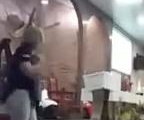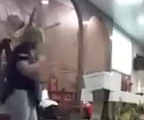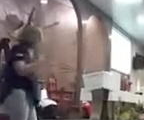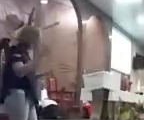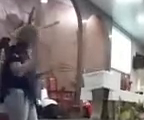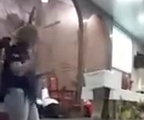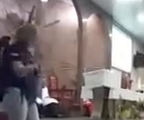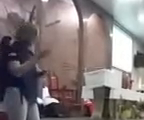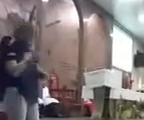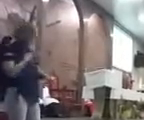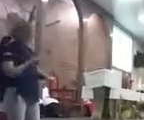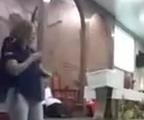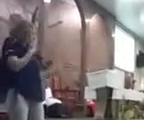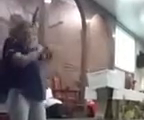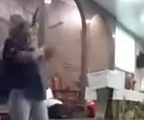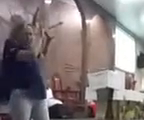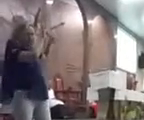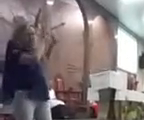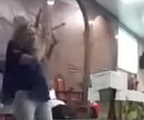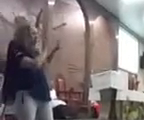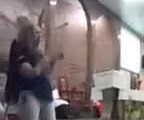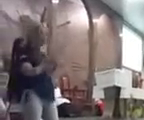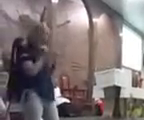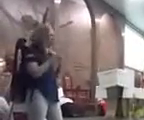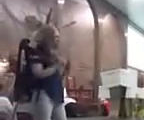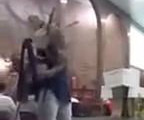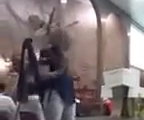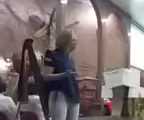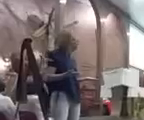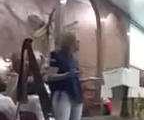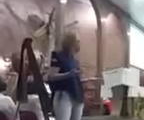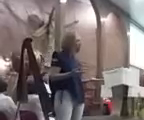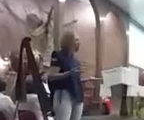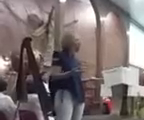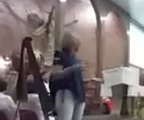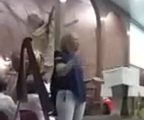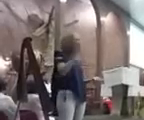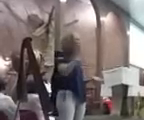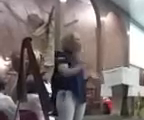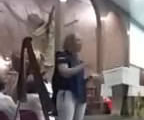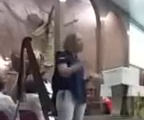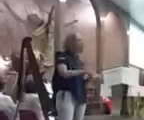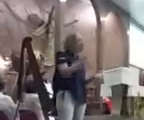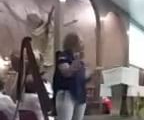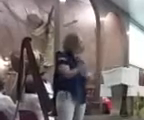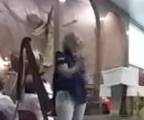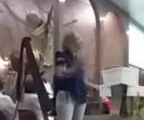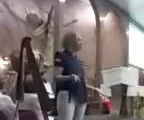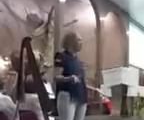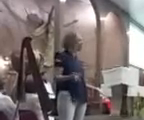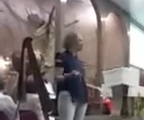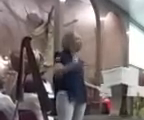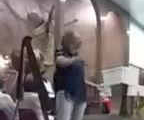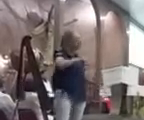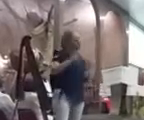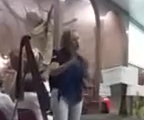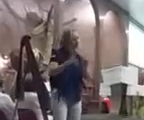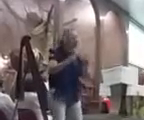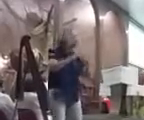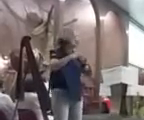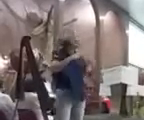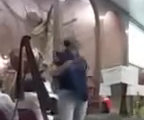a minha. Na nossa vida é assim, nós desistimos por pouca coisa